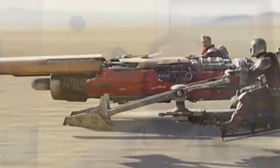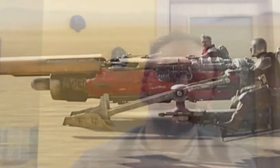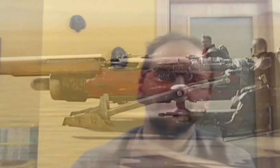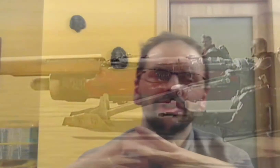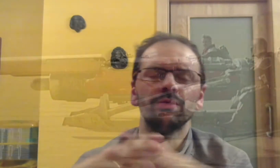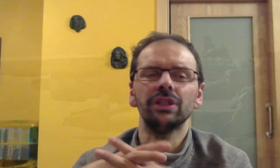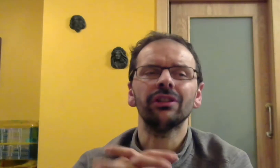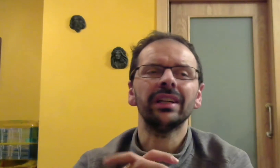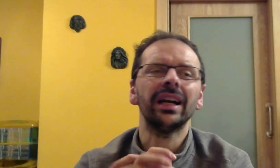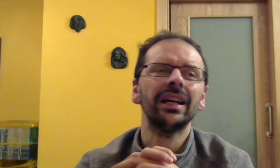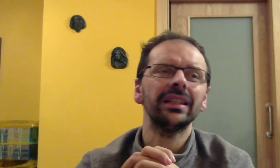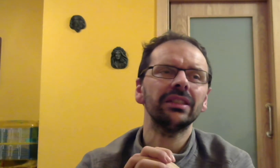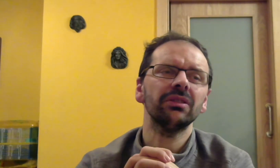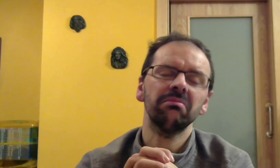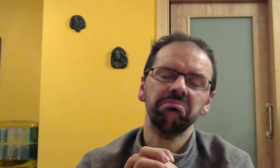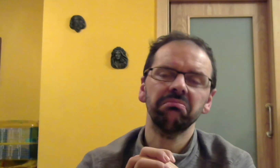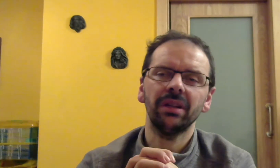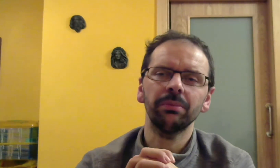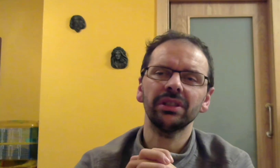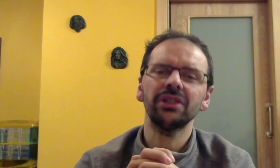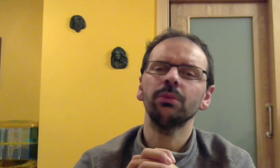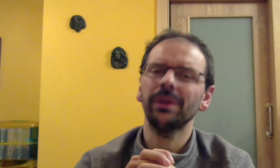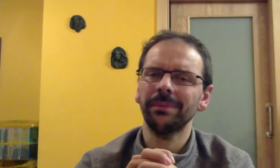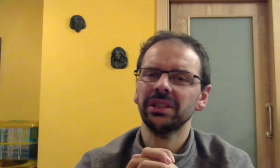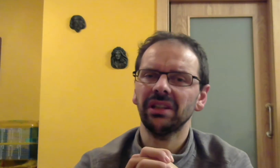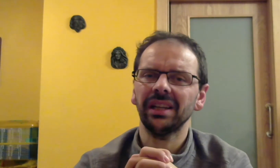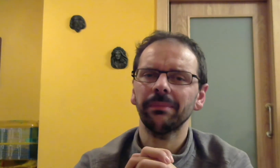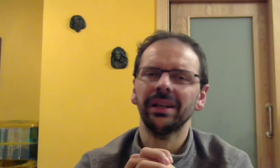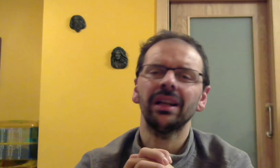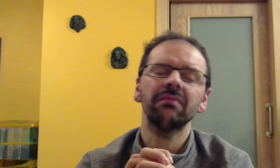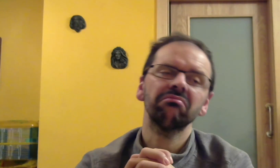pues que es un tío legal y eso. Y puede ser un buen personaje para